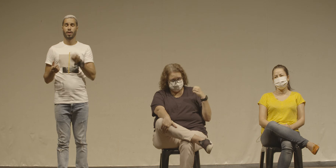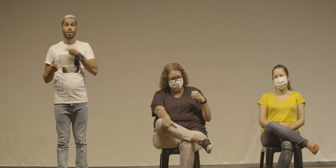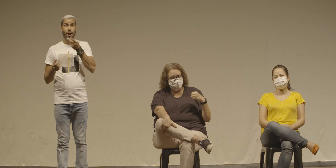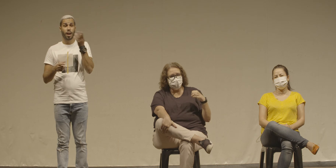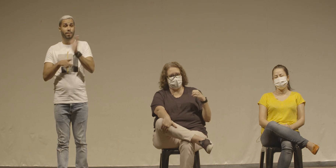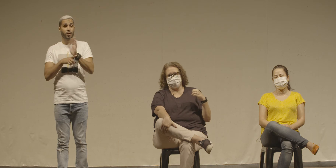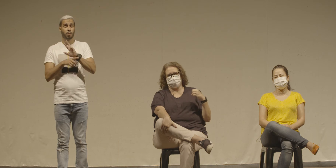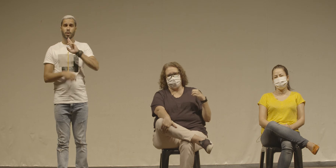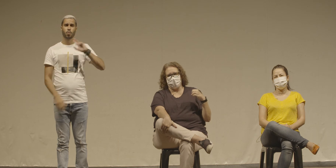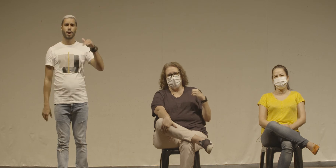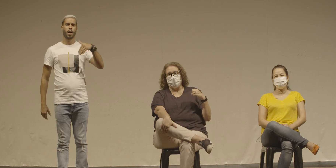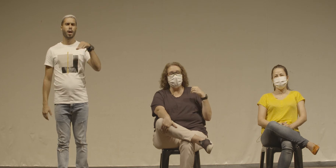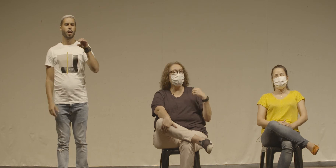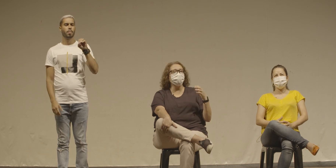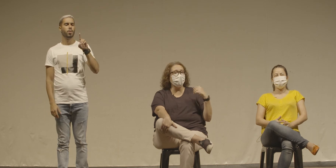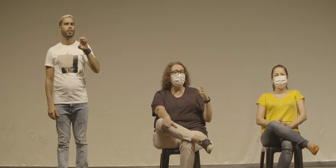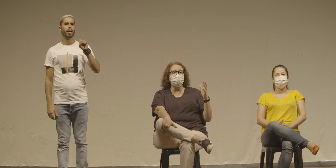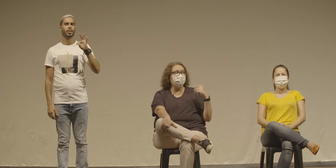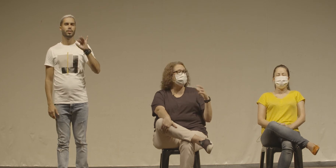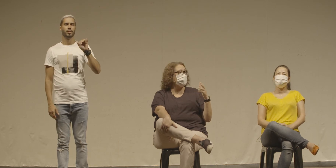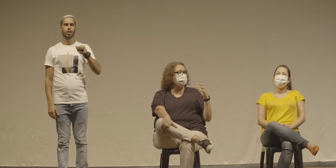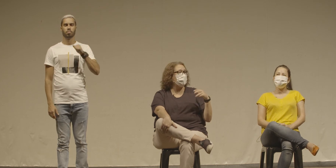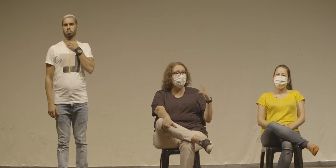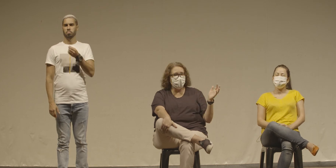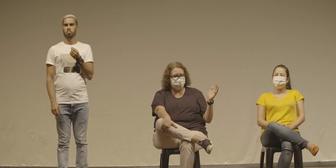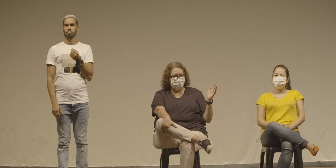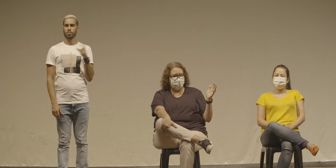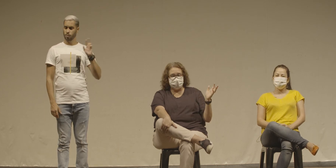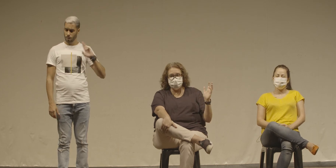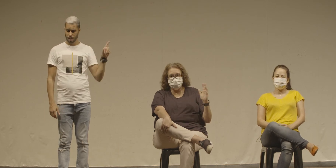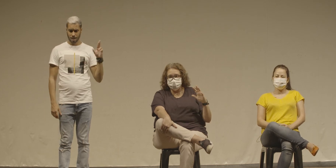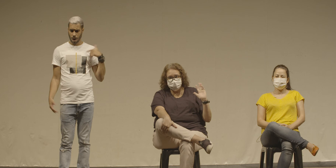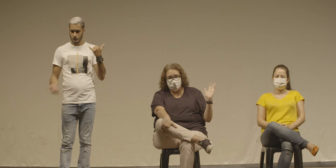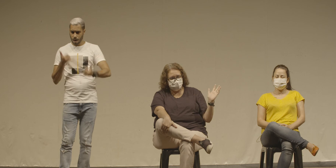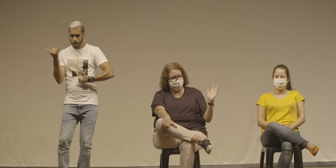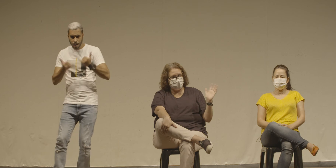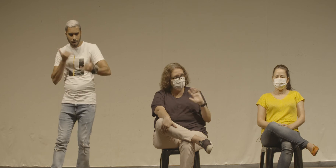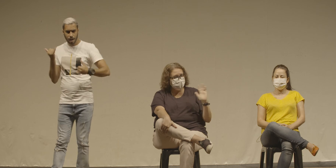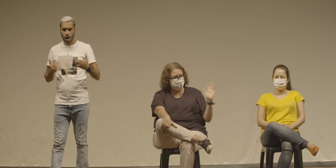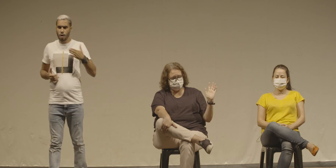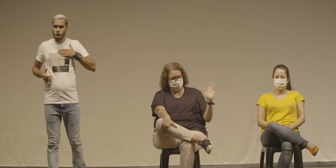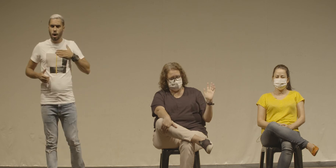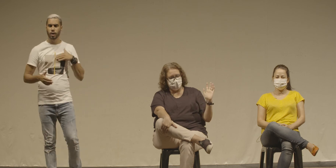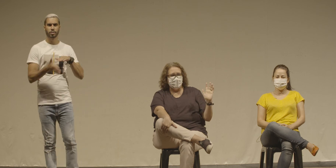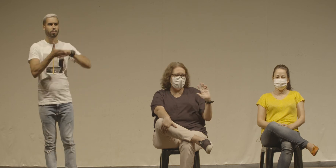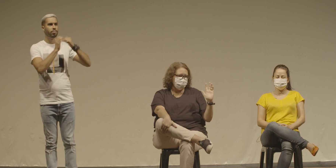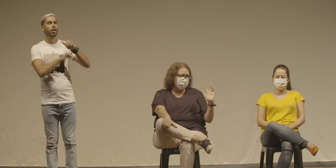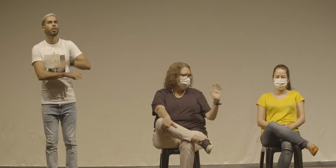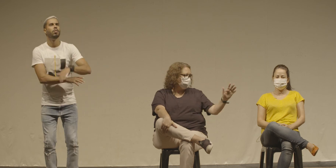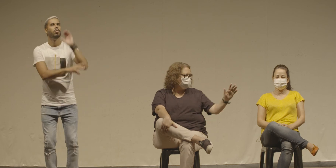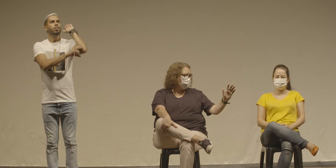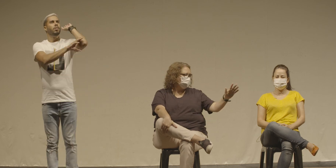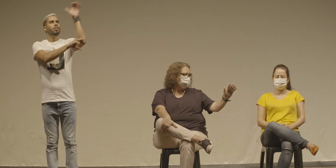é exatamente isso. Elas iam jogando, elas queriam jogar, elas tinham fome de bola, era isso que elas tinham. E